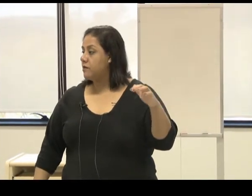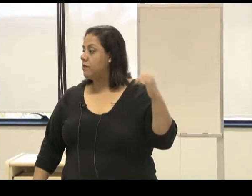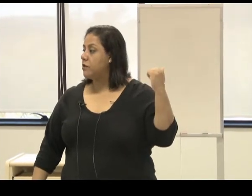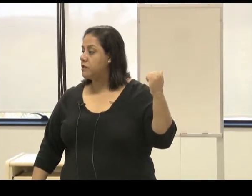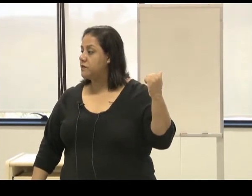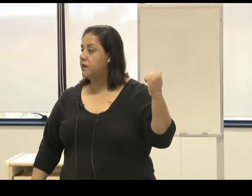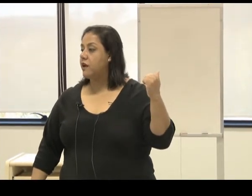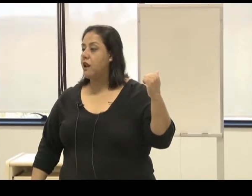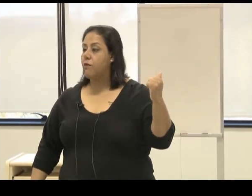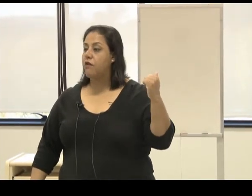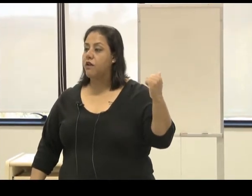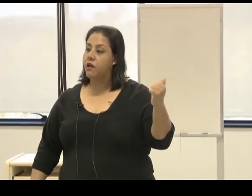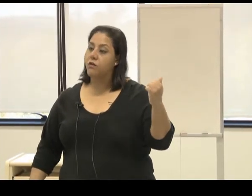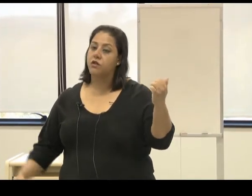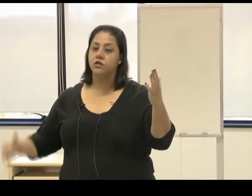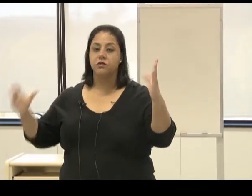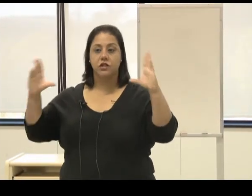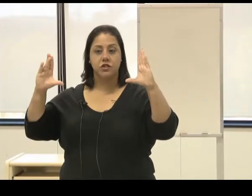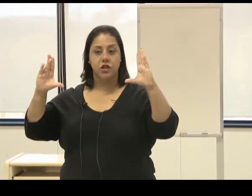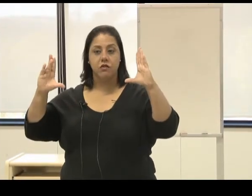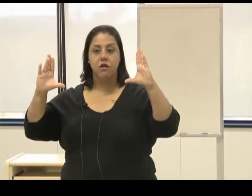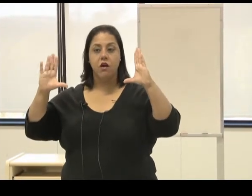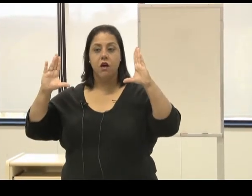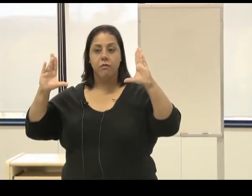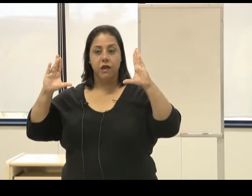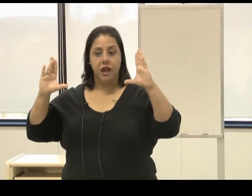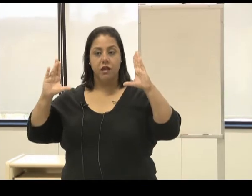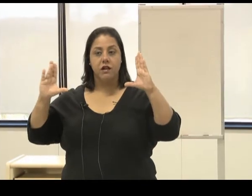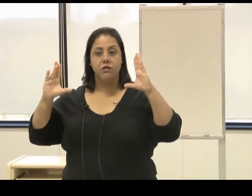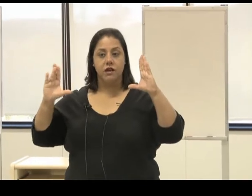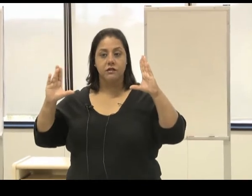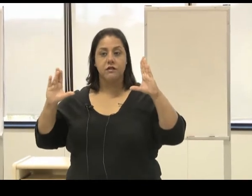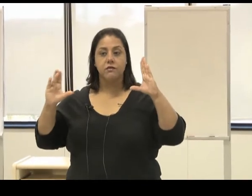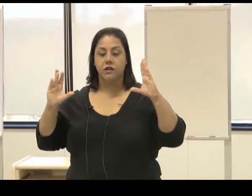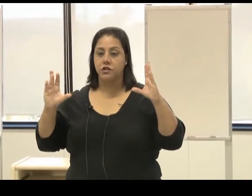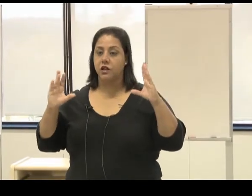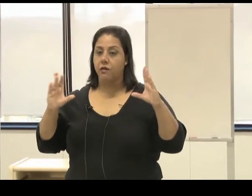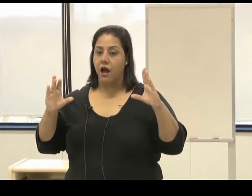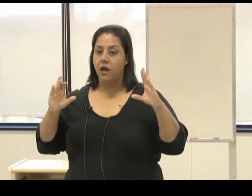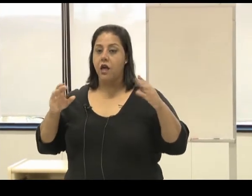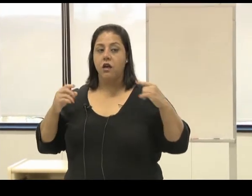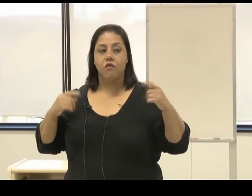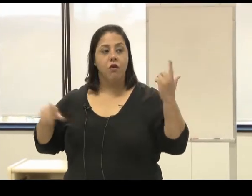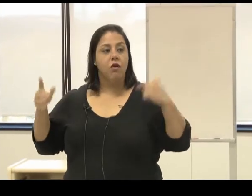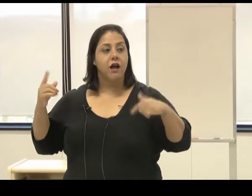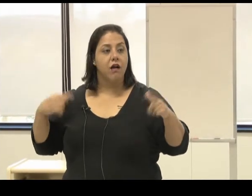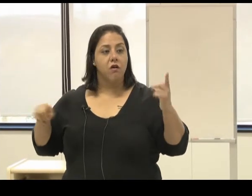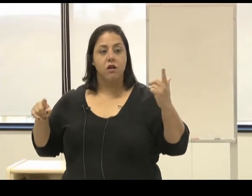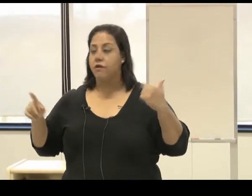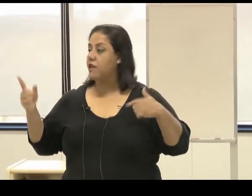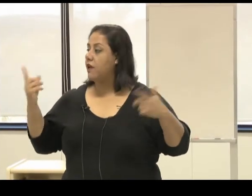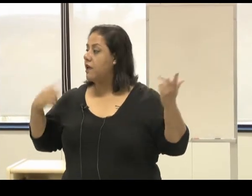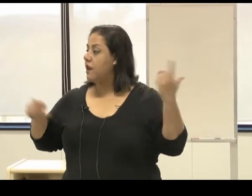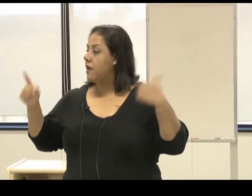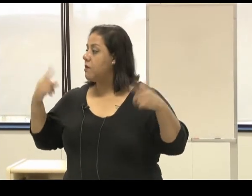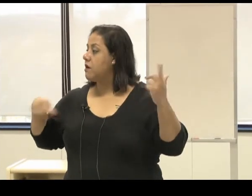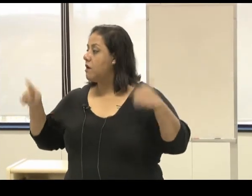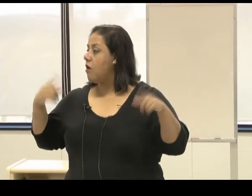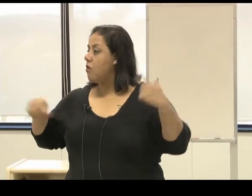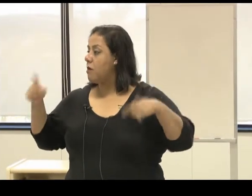Todos que fizeram aquela prova lembram que tinha um textinho pequeno da Luísa para a gente lembrar. Eu vou colocar agora para ver quem é que lembra alguma